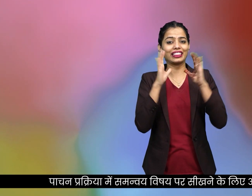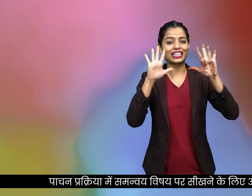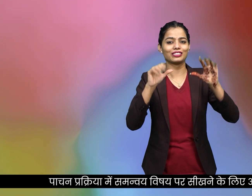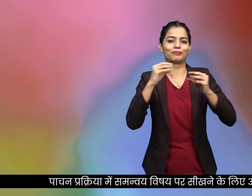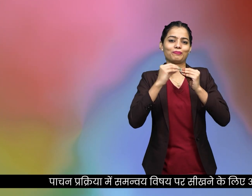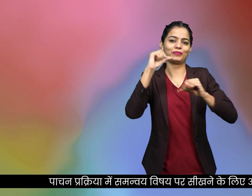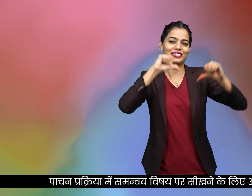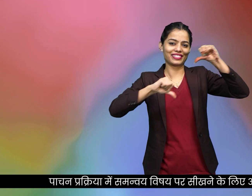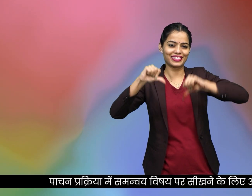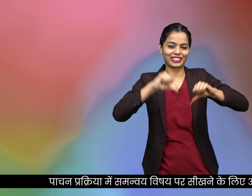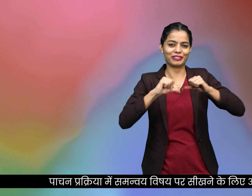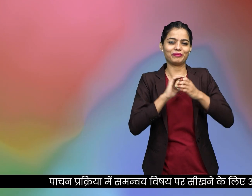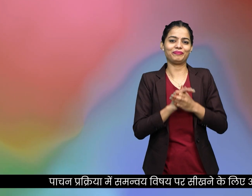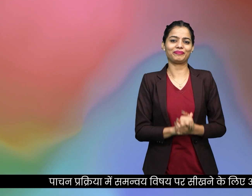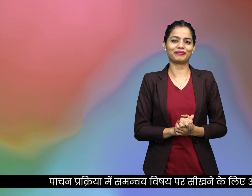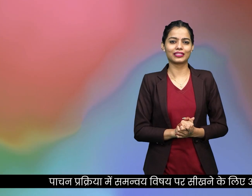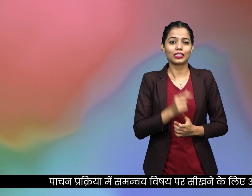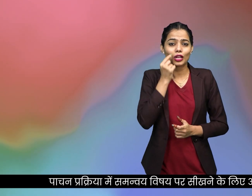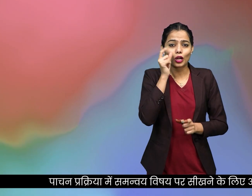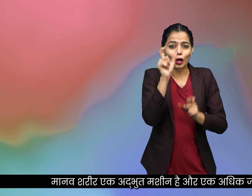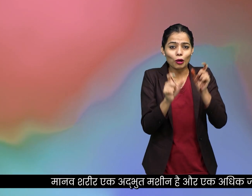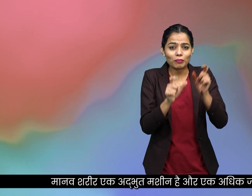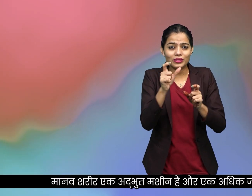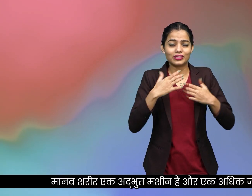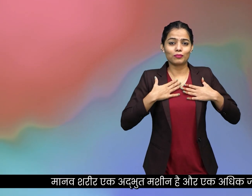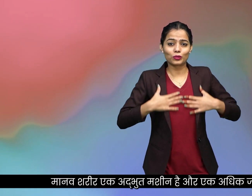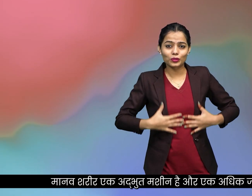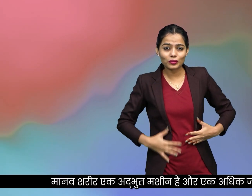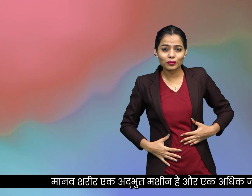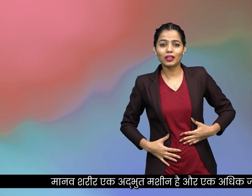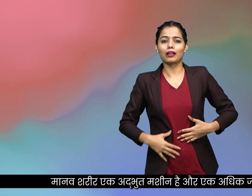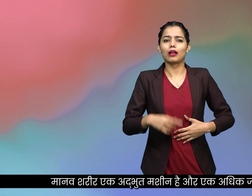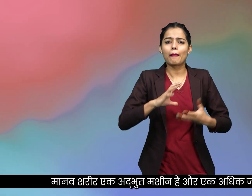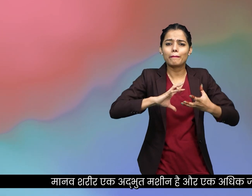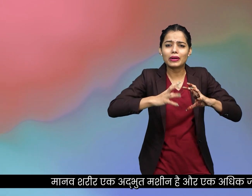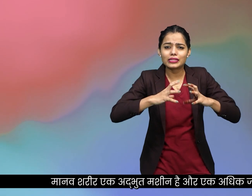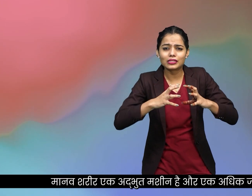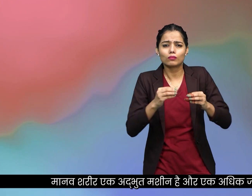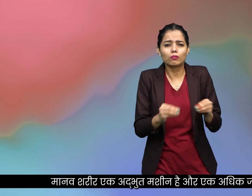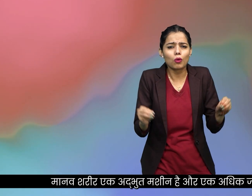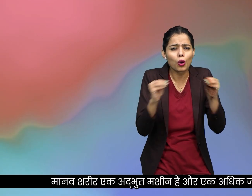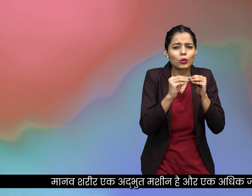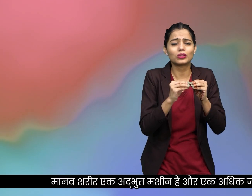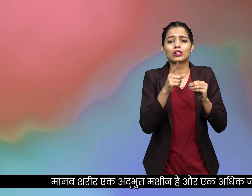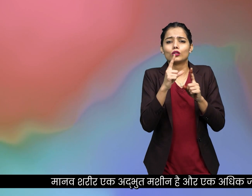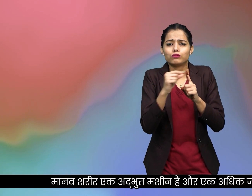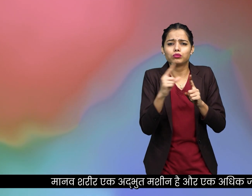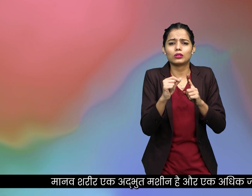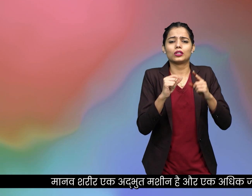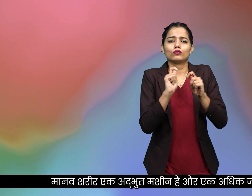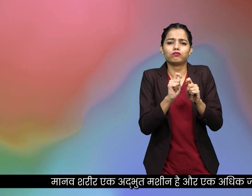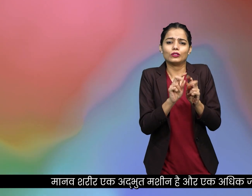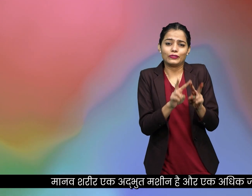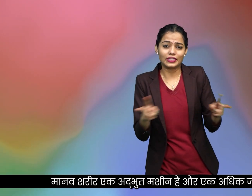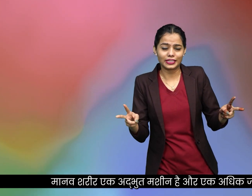समन्वय विषय पर सीखने के लिए आपका स्वागत है। मानव शरीर एक अद्भुत मशीन है और एक